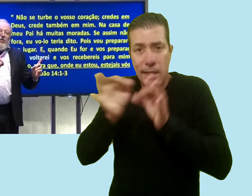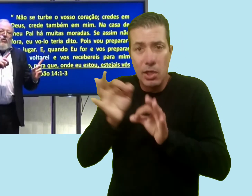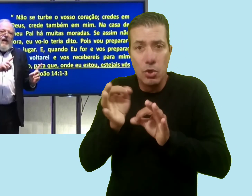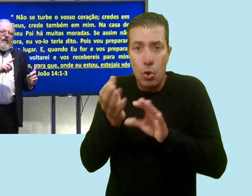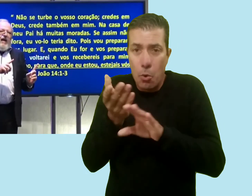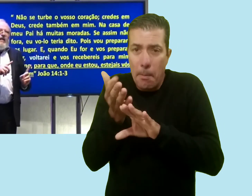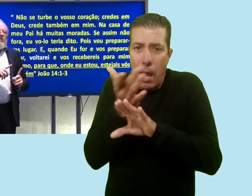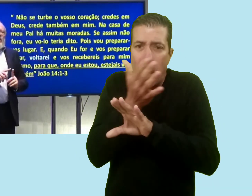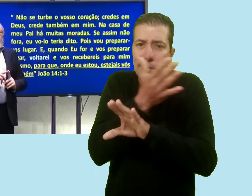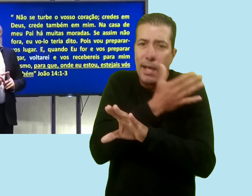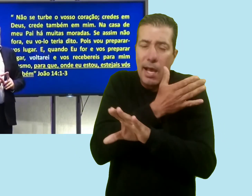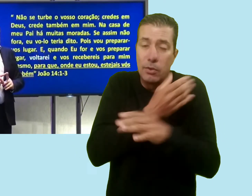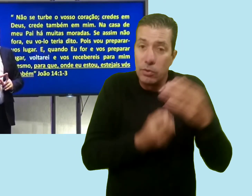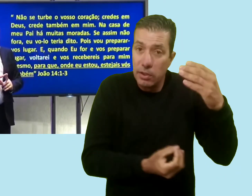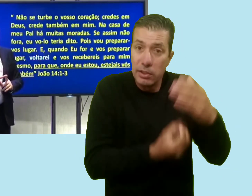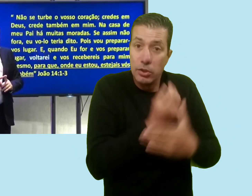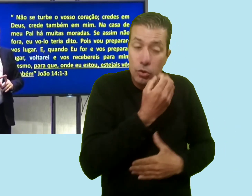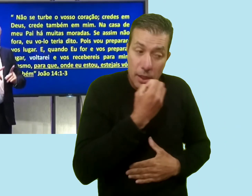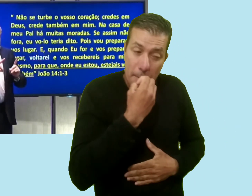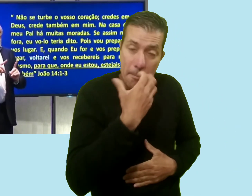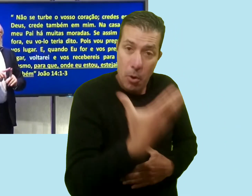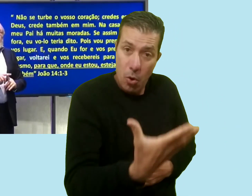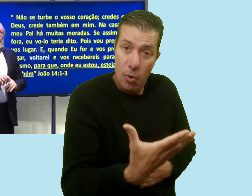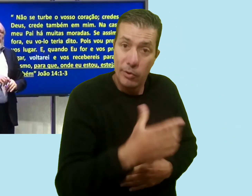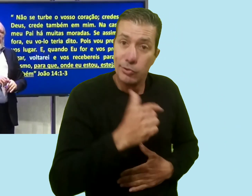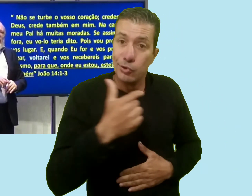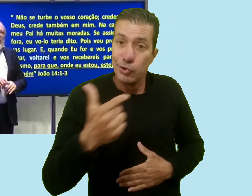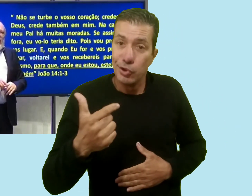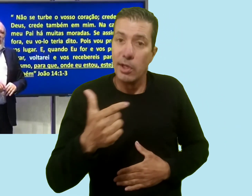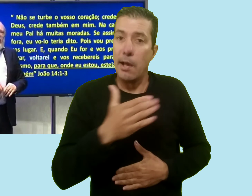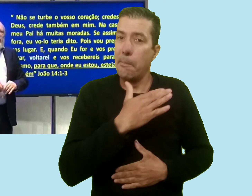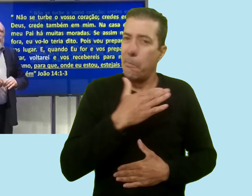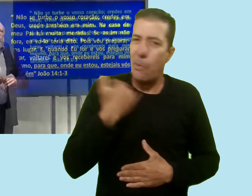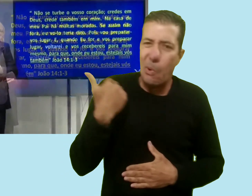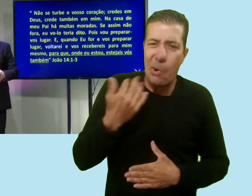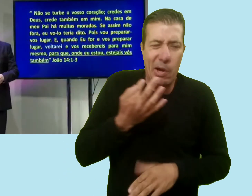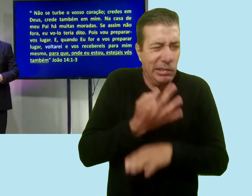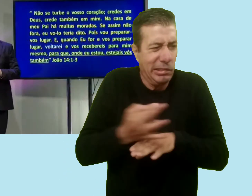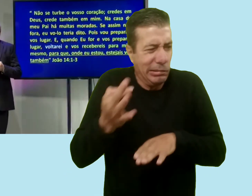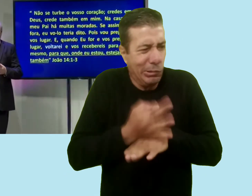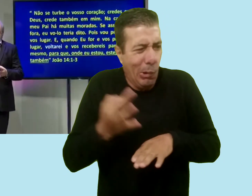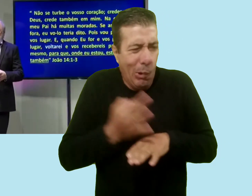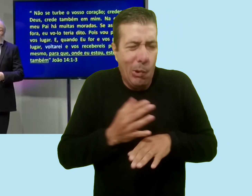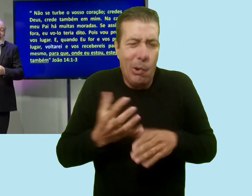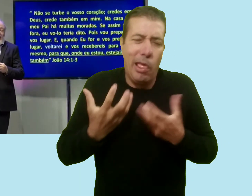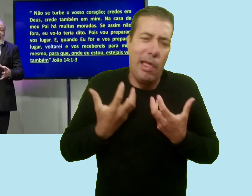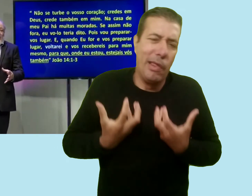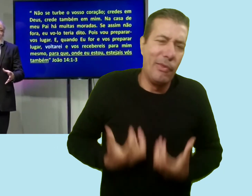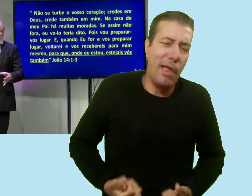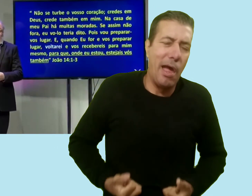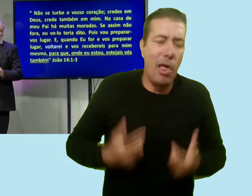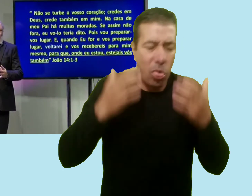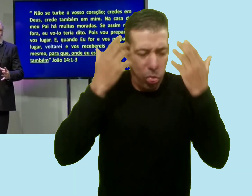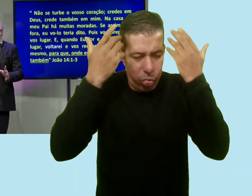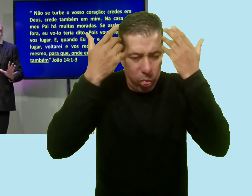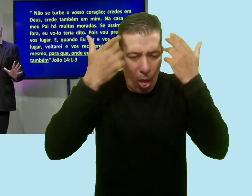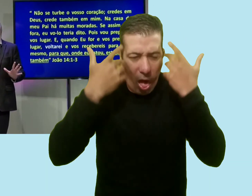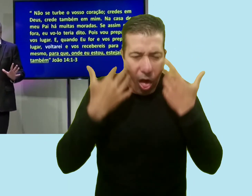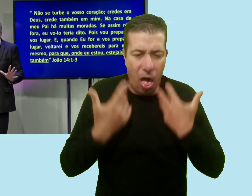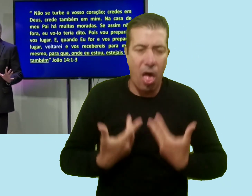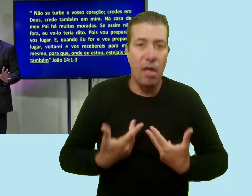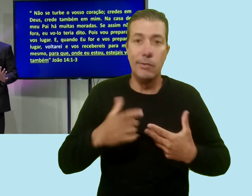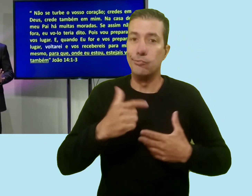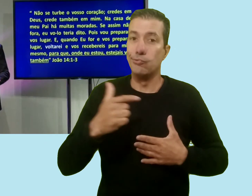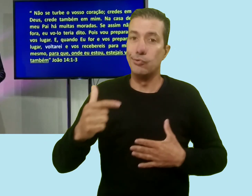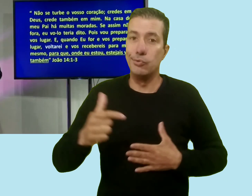ele planejou lá atrás, quando ele criou, que ele disse que era muito bom, onde não havia morte, não havia dor, não havia cansaço, não havia suor, não havia